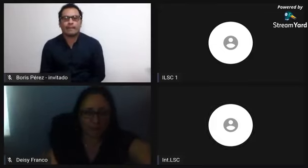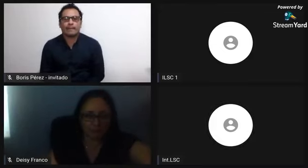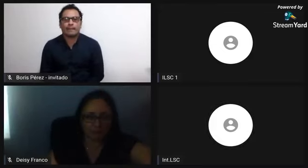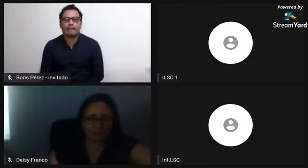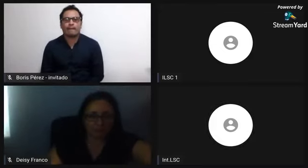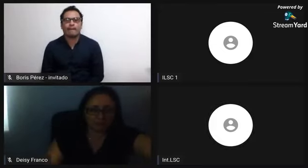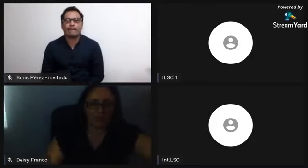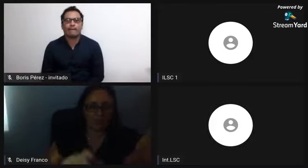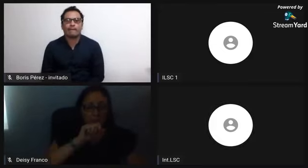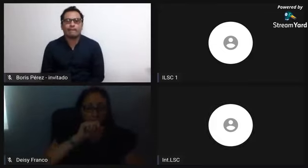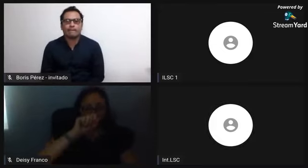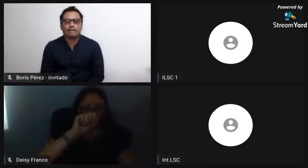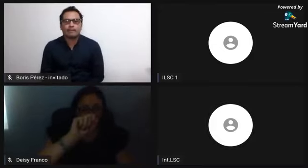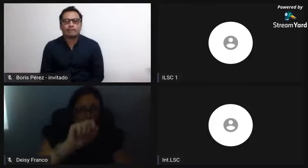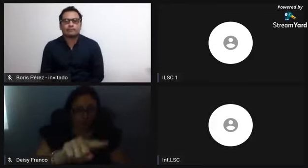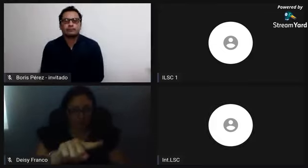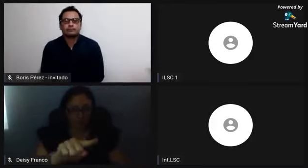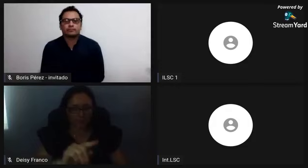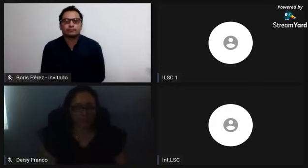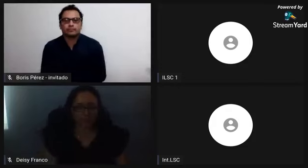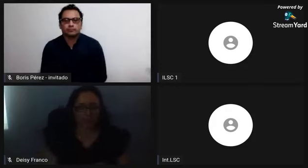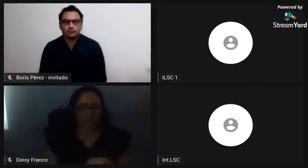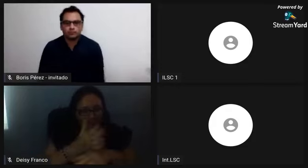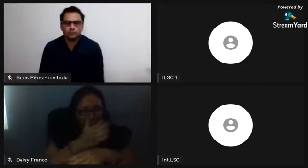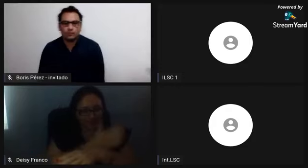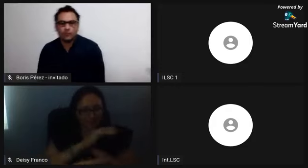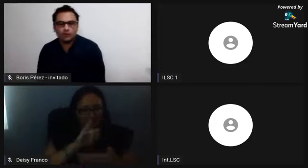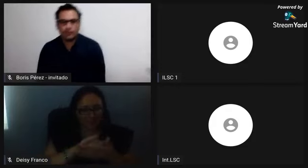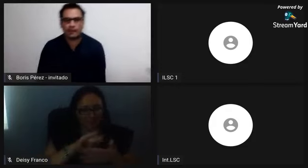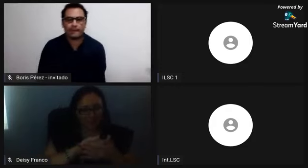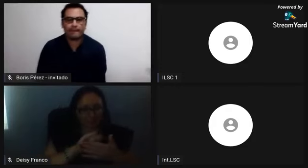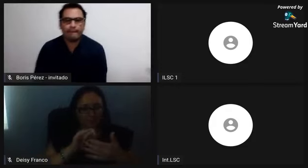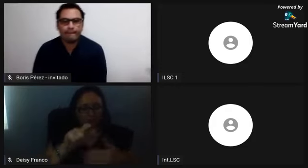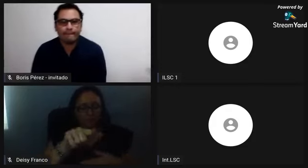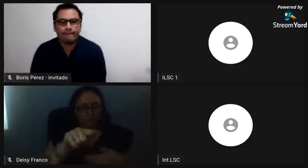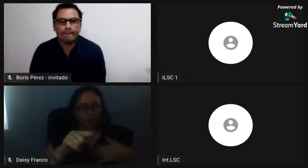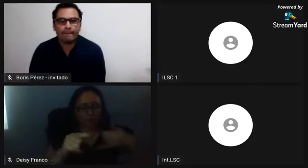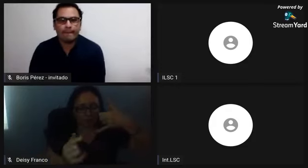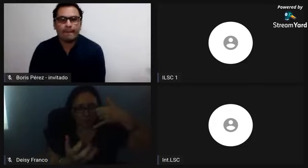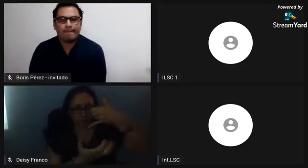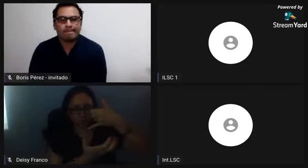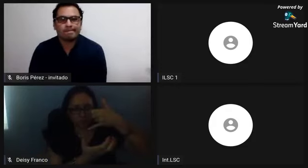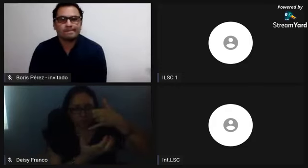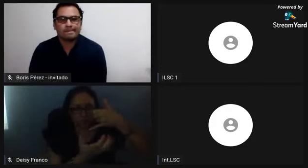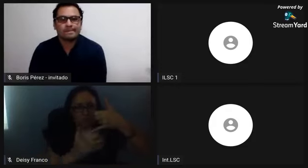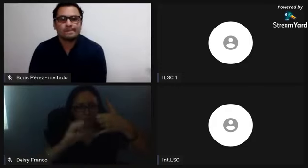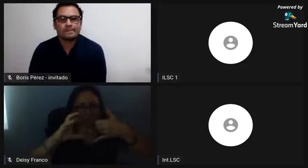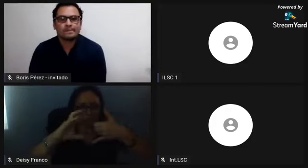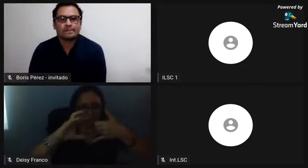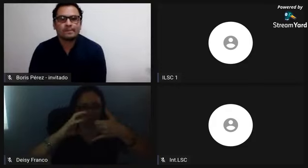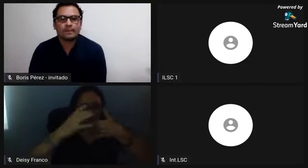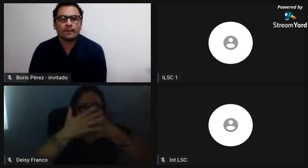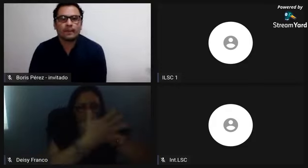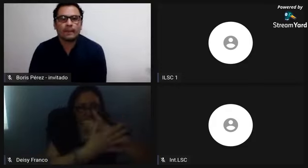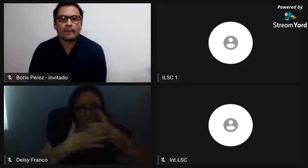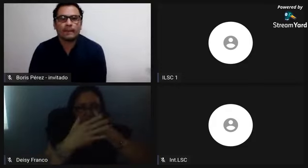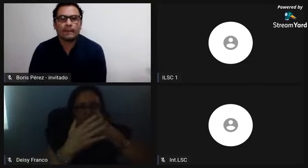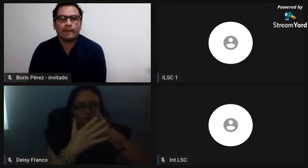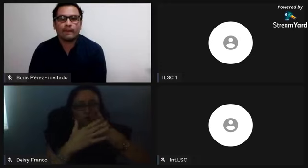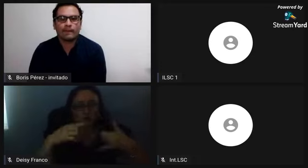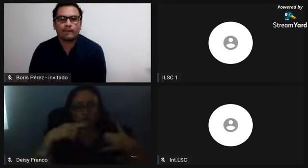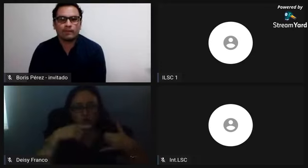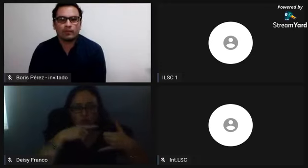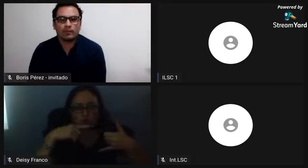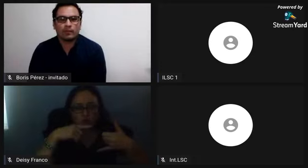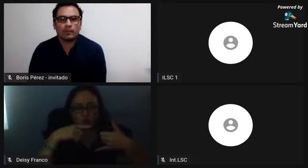Yo no sé, creo que me va a tocar hacerlo así. Quería preguntarte respecto a lo que habías mencionado